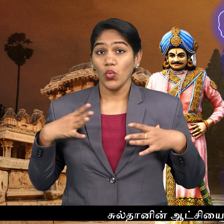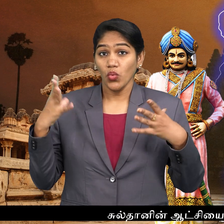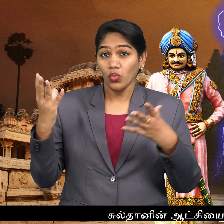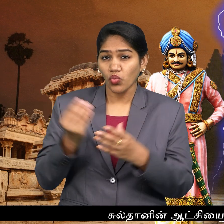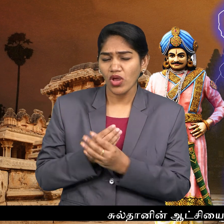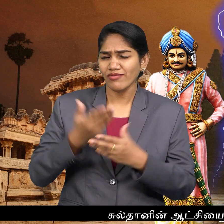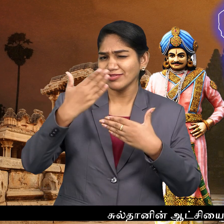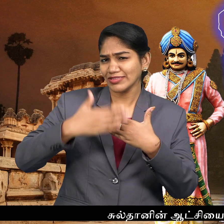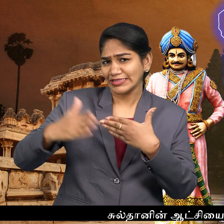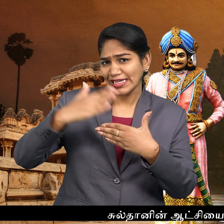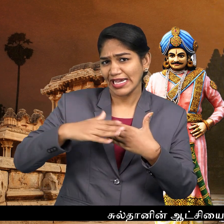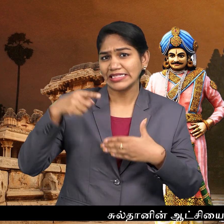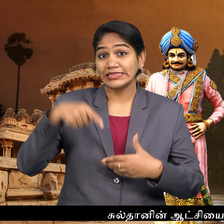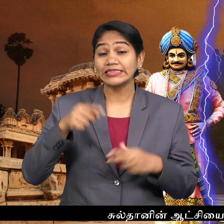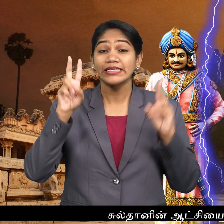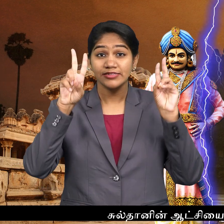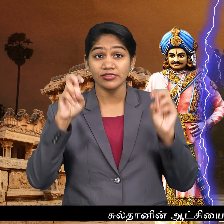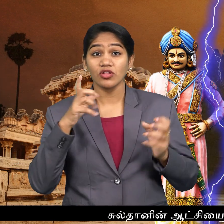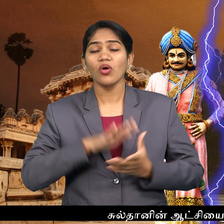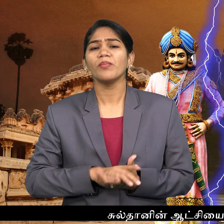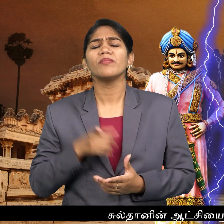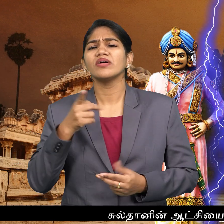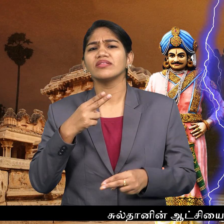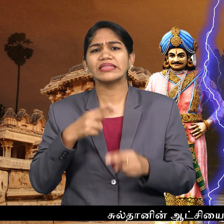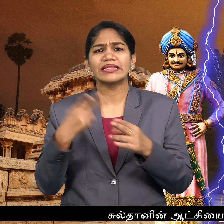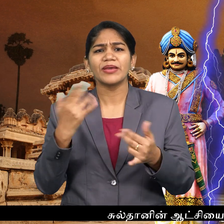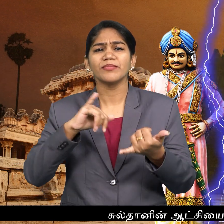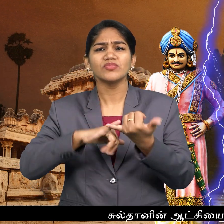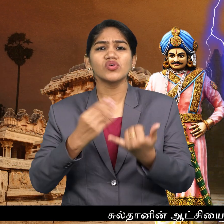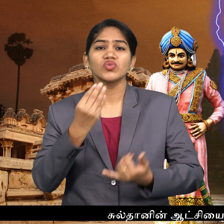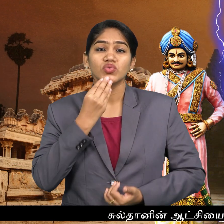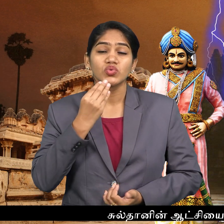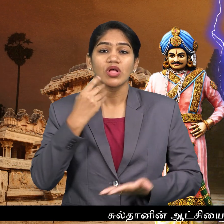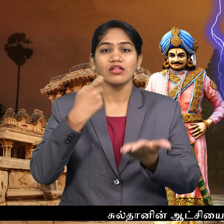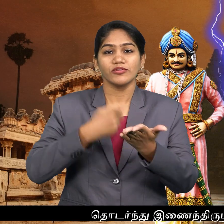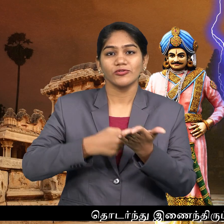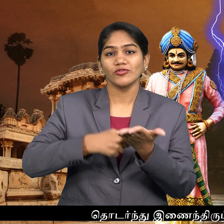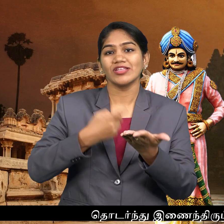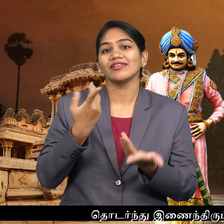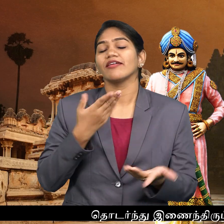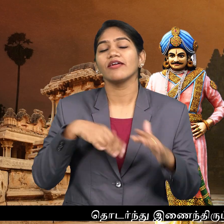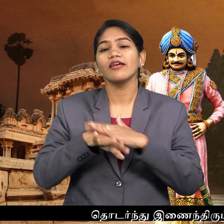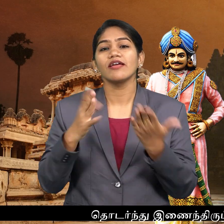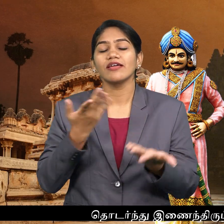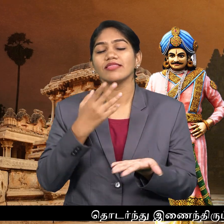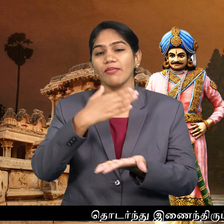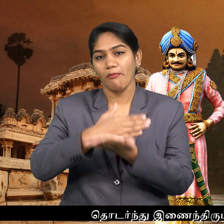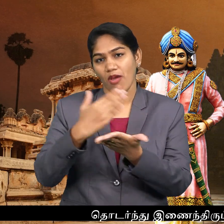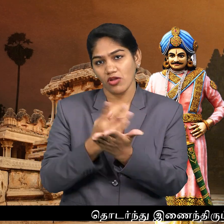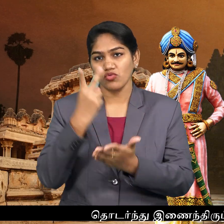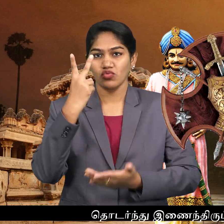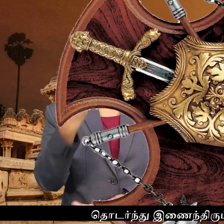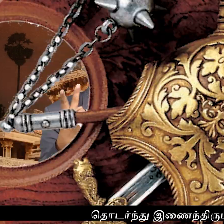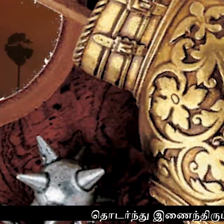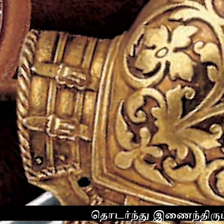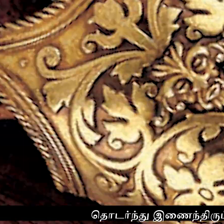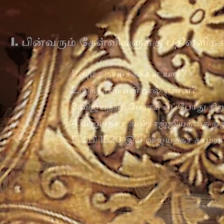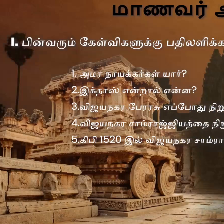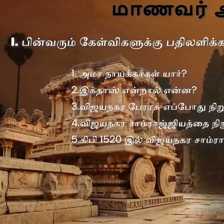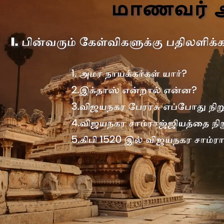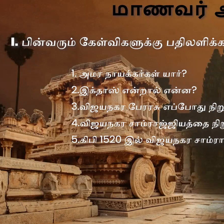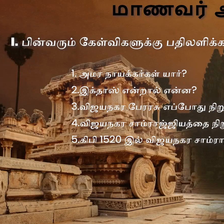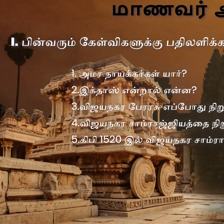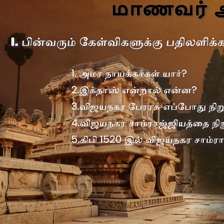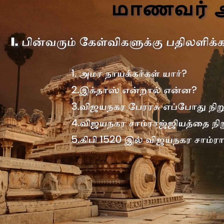சுல்தானின் ஆட்சியை பாகம் 2 தொடர்வோம். தொடர்ந்து இணைந்திருப்பதை பார்த்ததற்கு நன்றி.